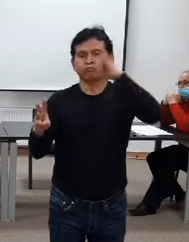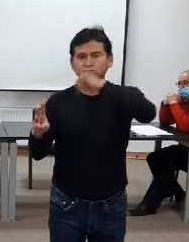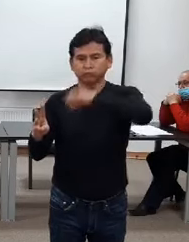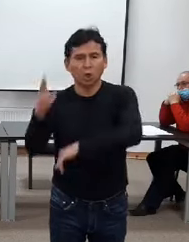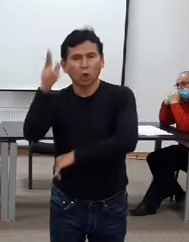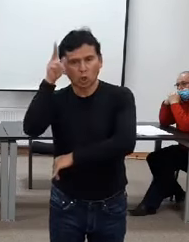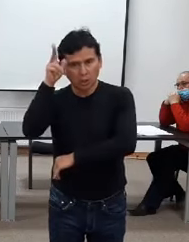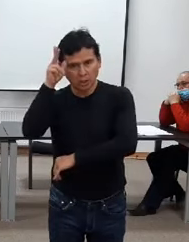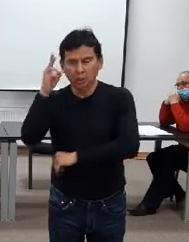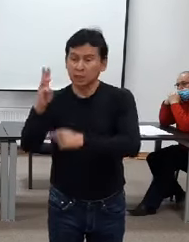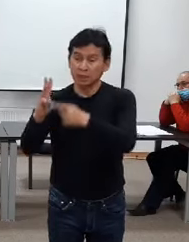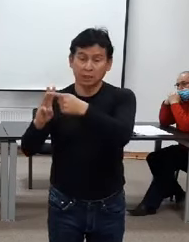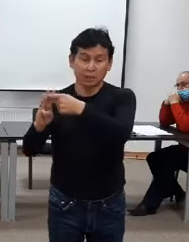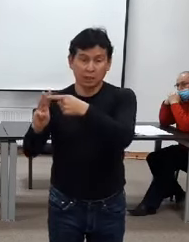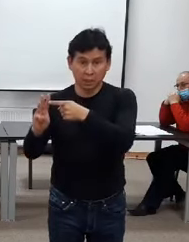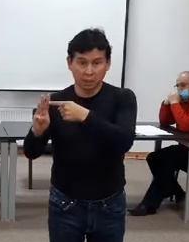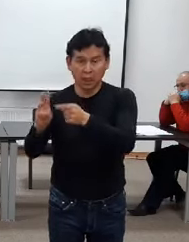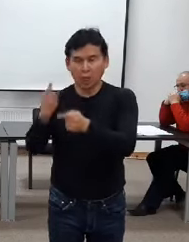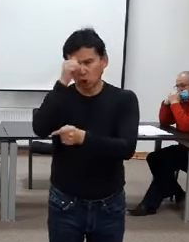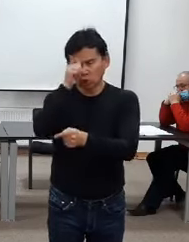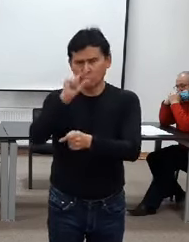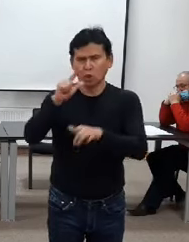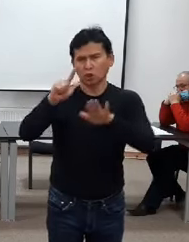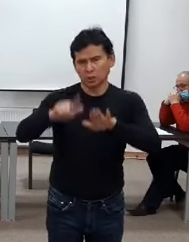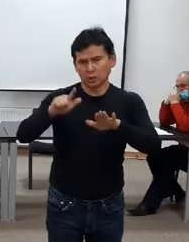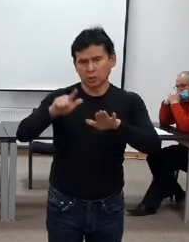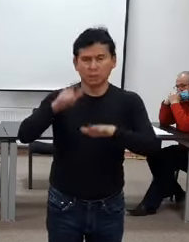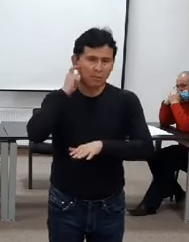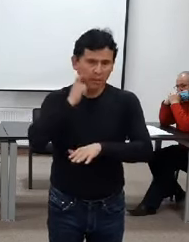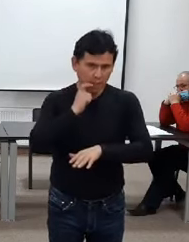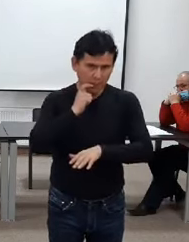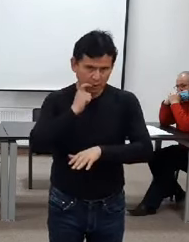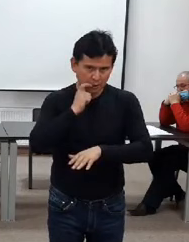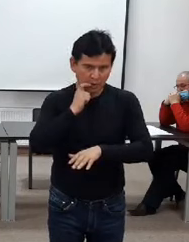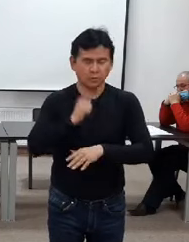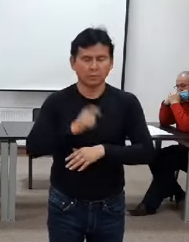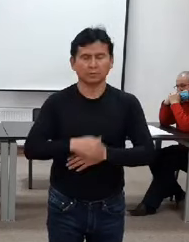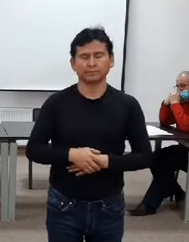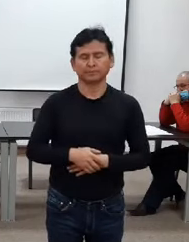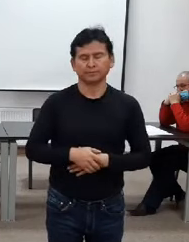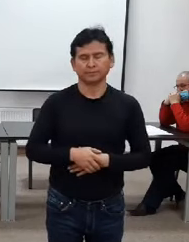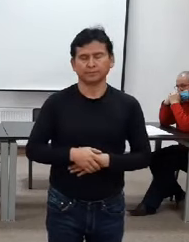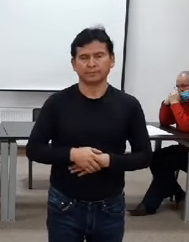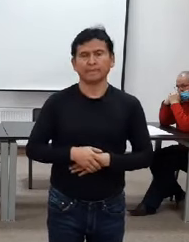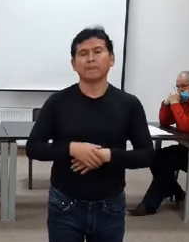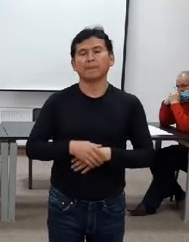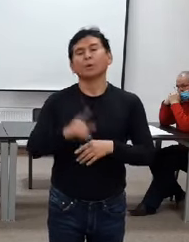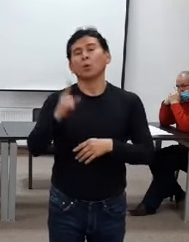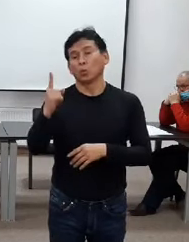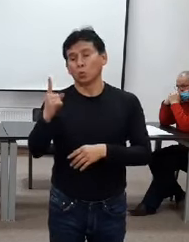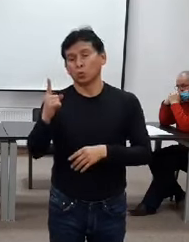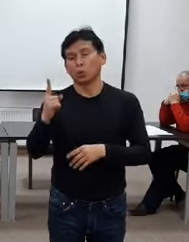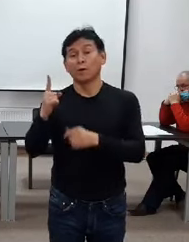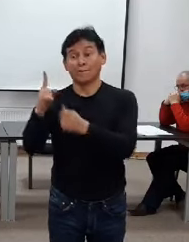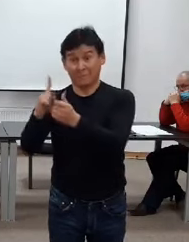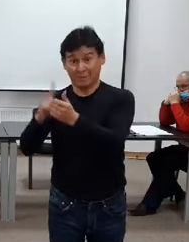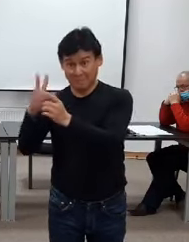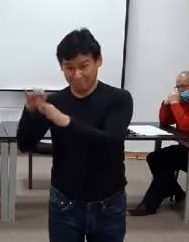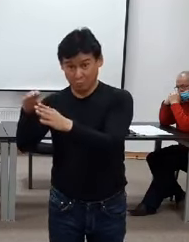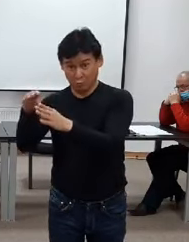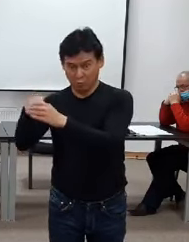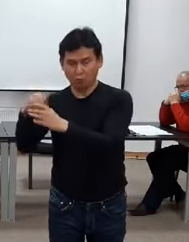Coyhaique, tres de ellos durante el domingo 17 pasado de mayo. Y uno de ellos fue un familiar que